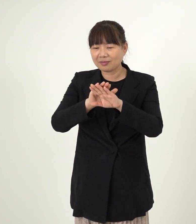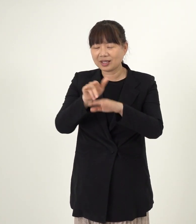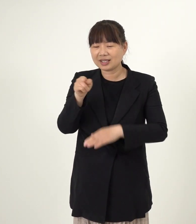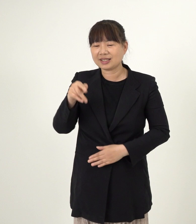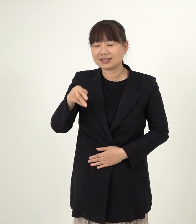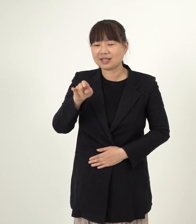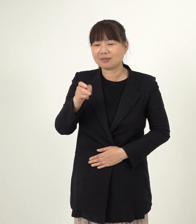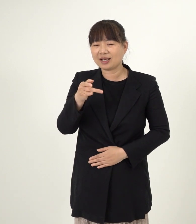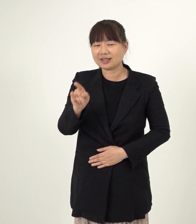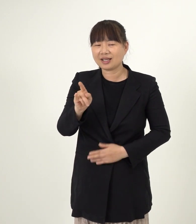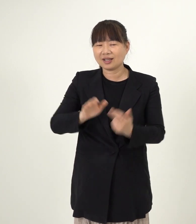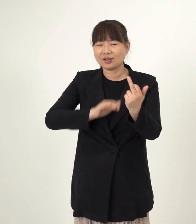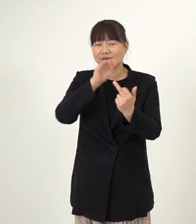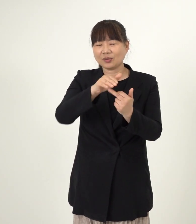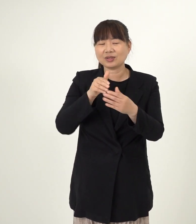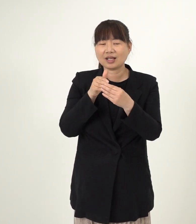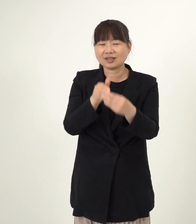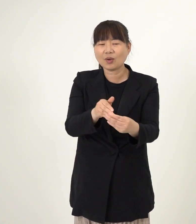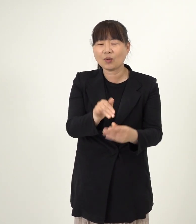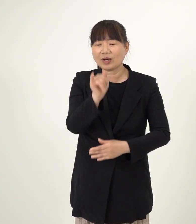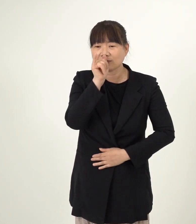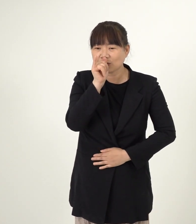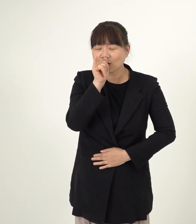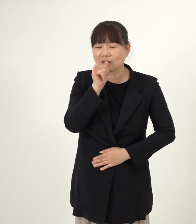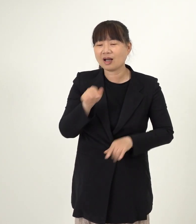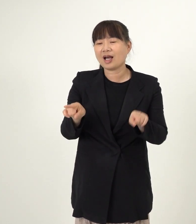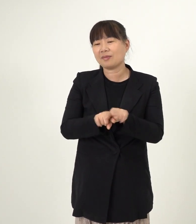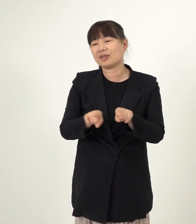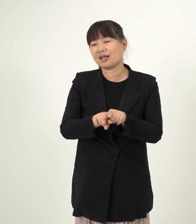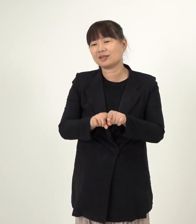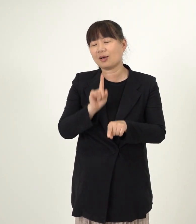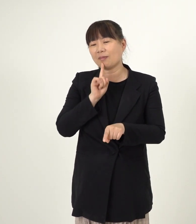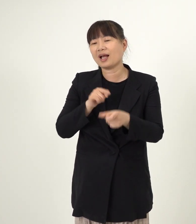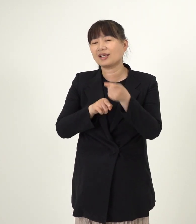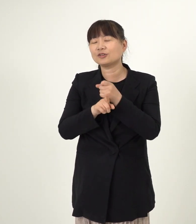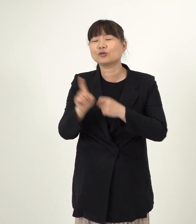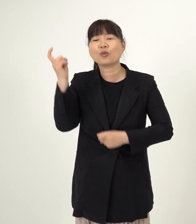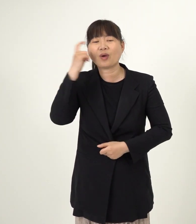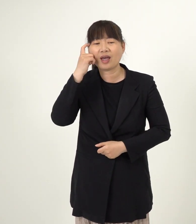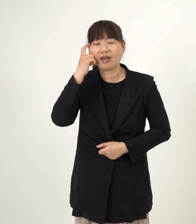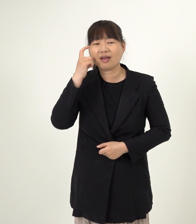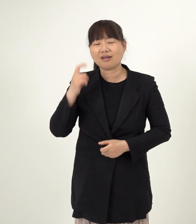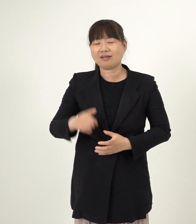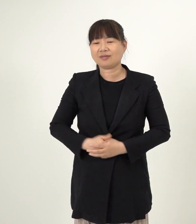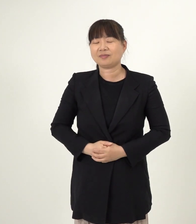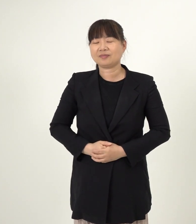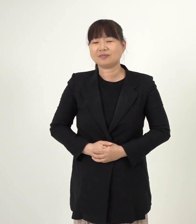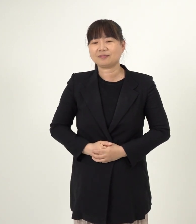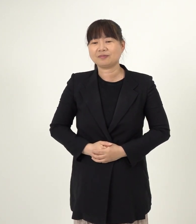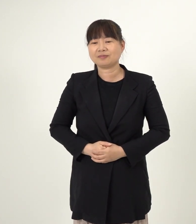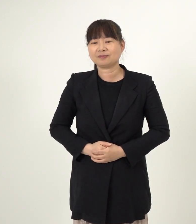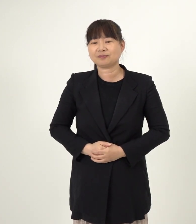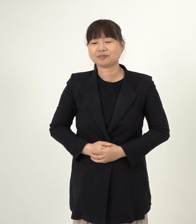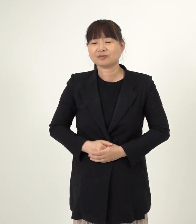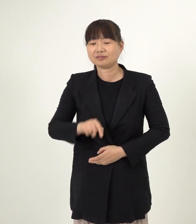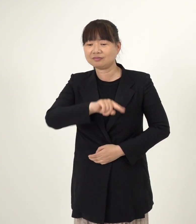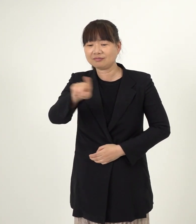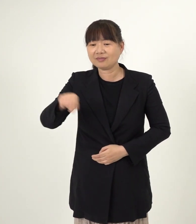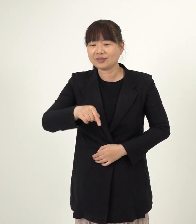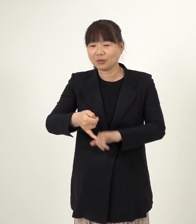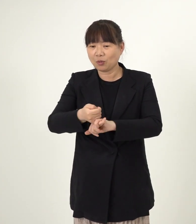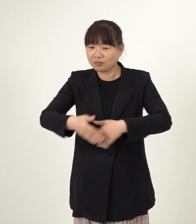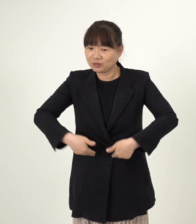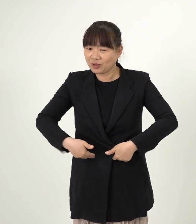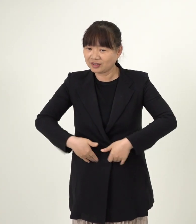겟세마네 동산까지 데리고 올라가서 함께 하자고 했을까요? 뭐 쓸모 있어서 더더욱 아닐